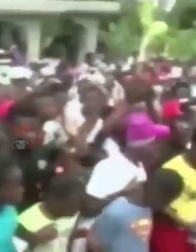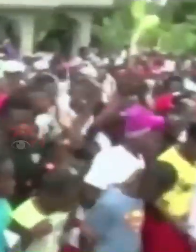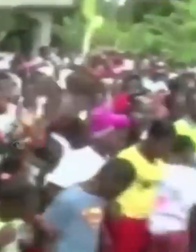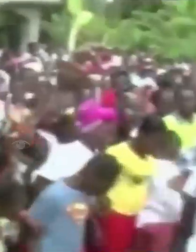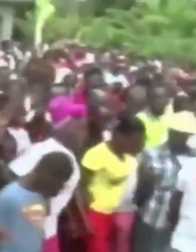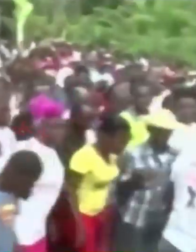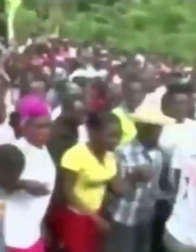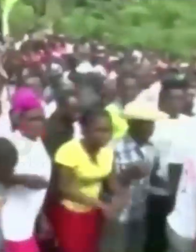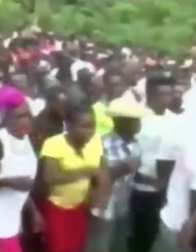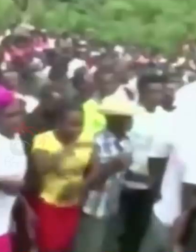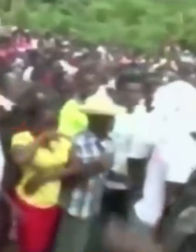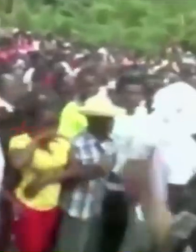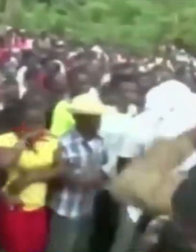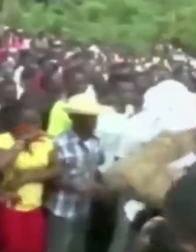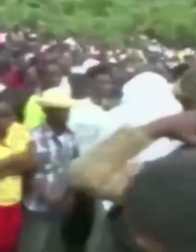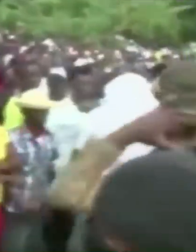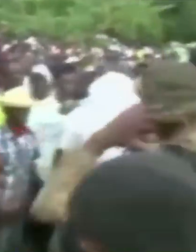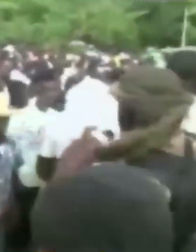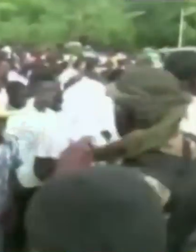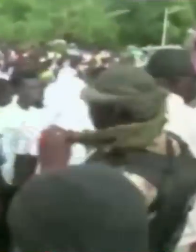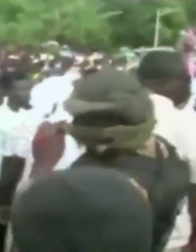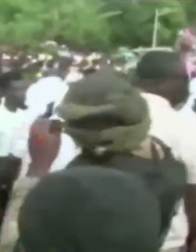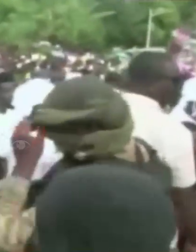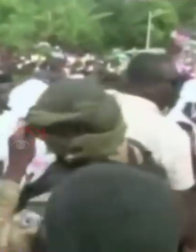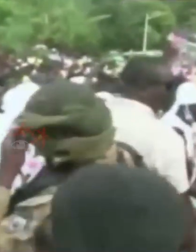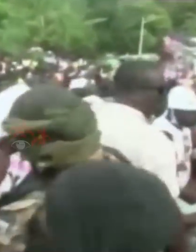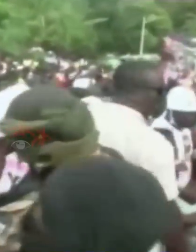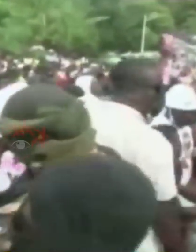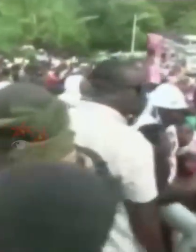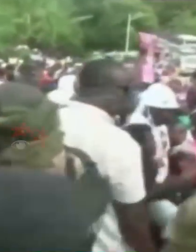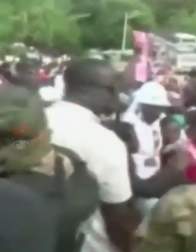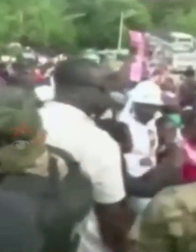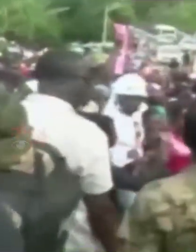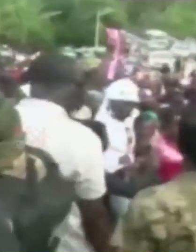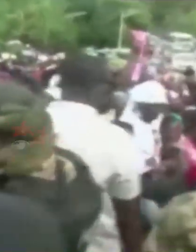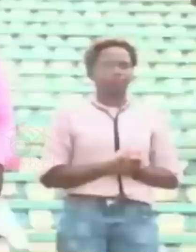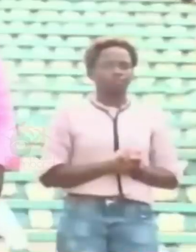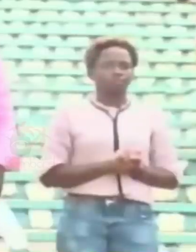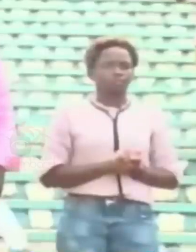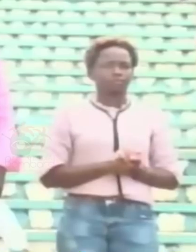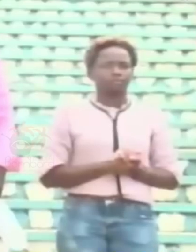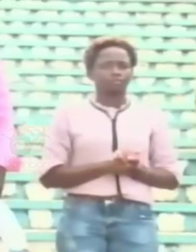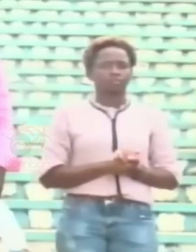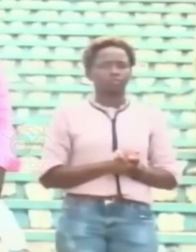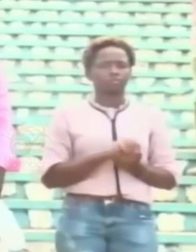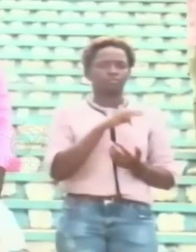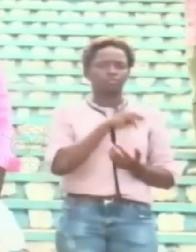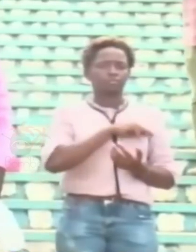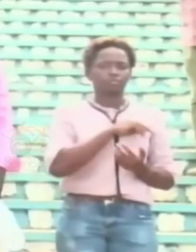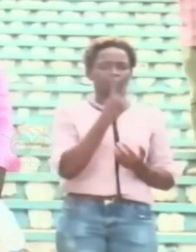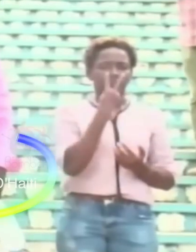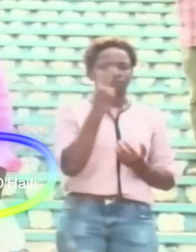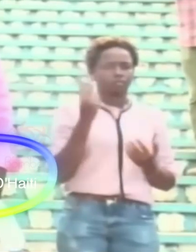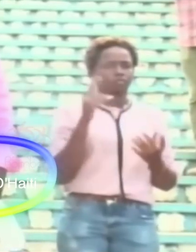longtemps. Désormais, du Chiti pral bénéficier tout service l'État yon commune doué gen pour fonctionner. Ministre intérieur